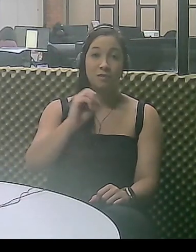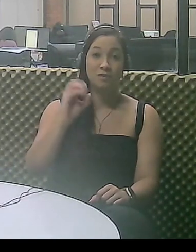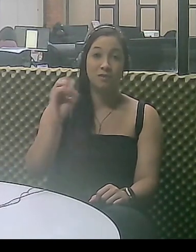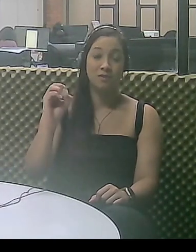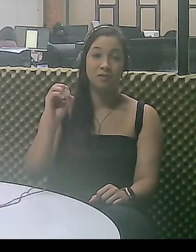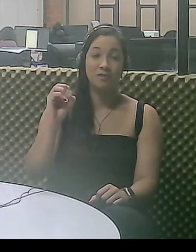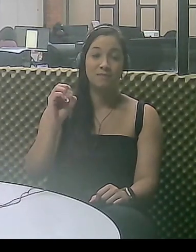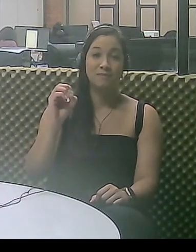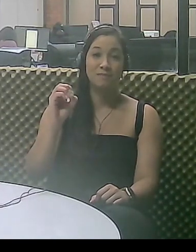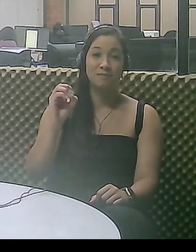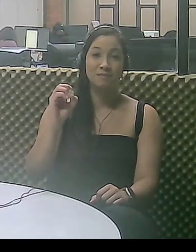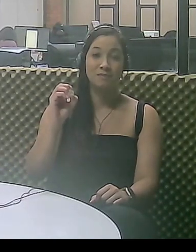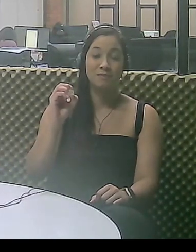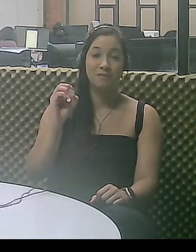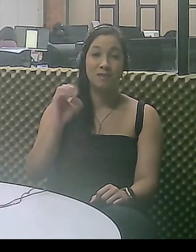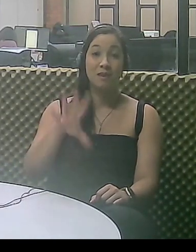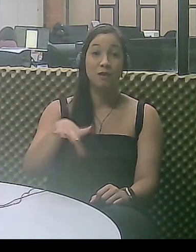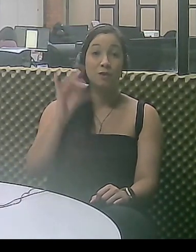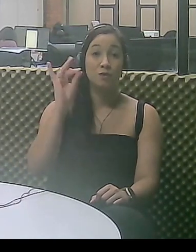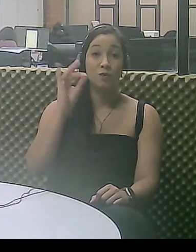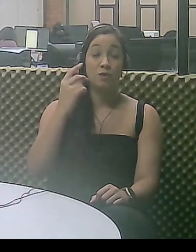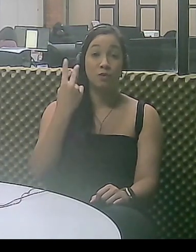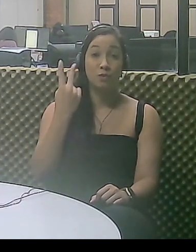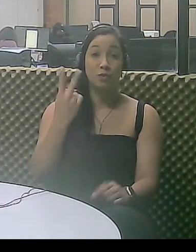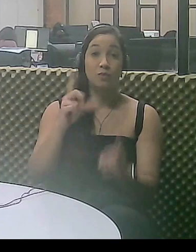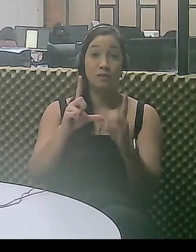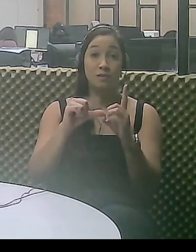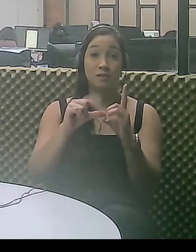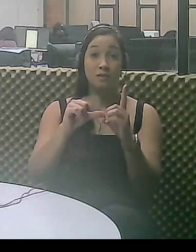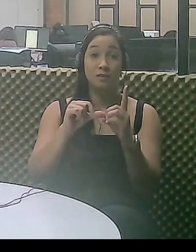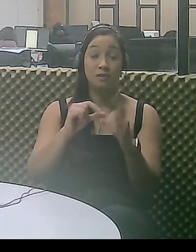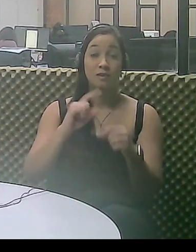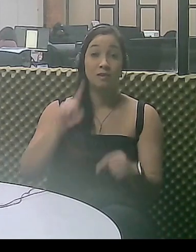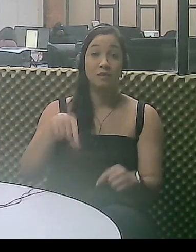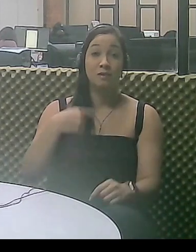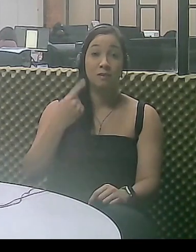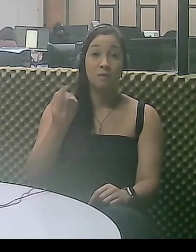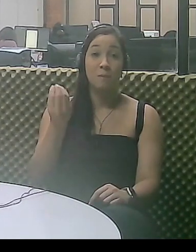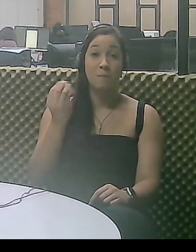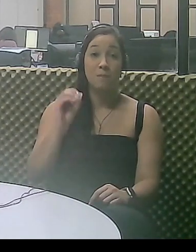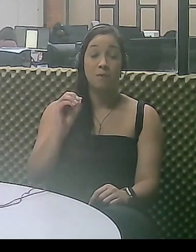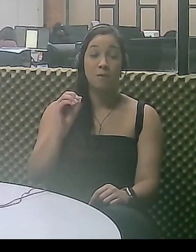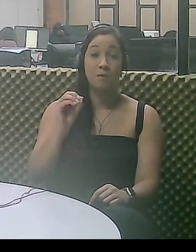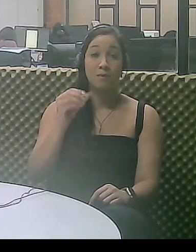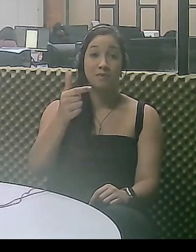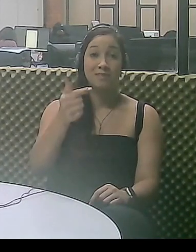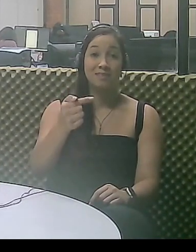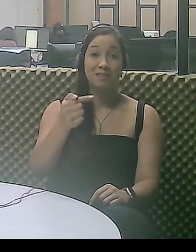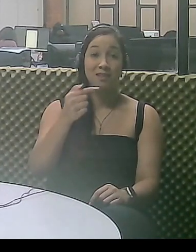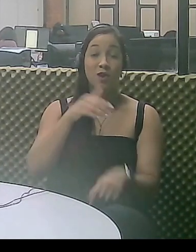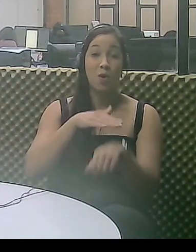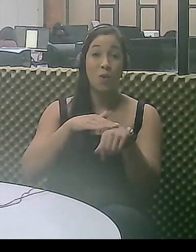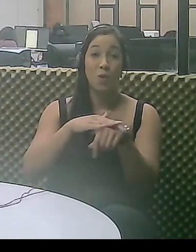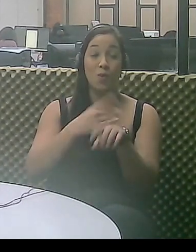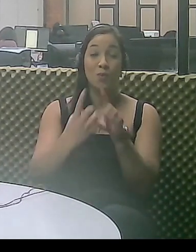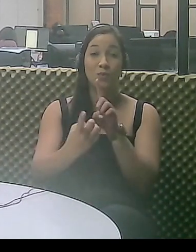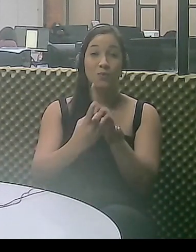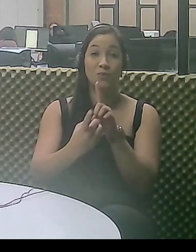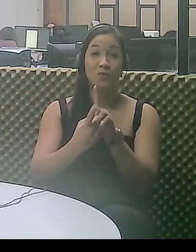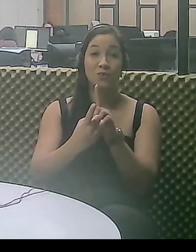34-3239-2800. Digite a opção 2, DMAI. Em seguida, digite a opção 7, falar com o